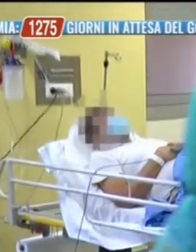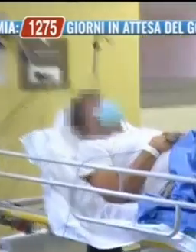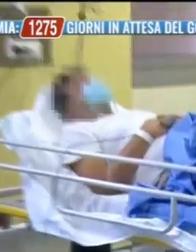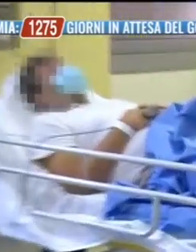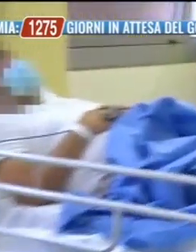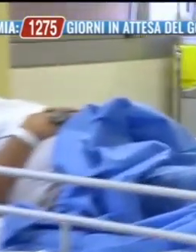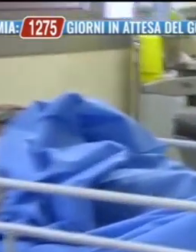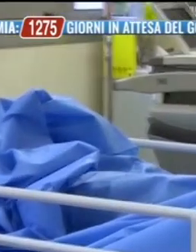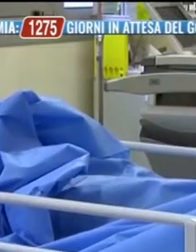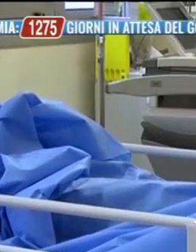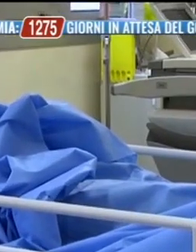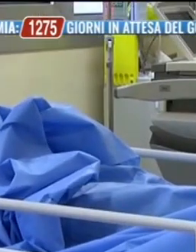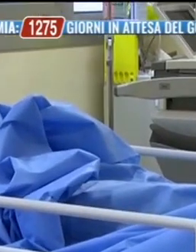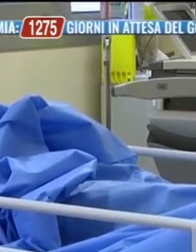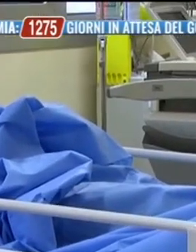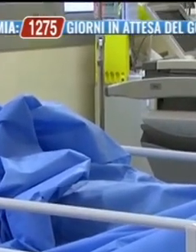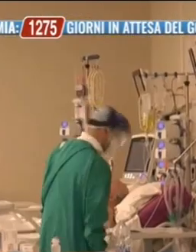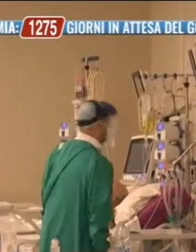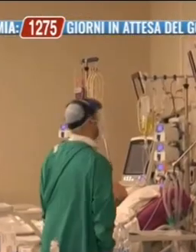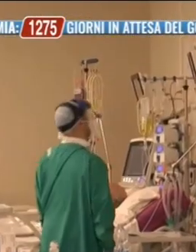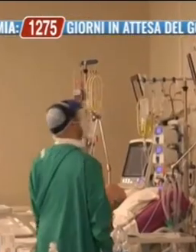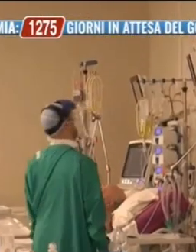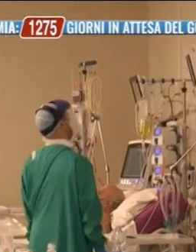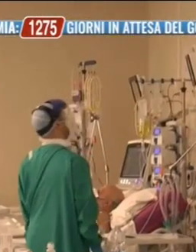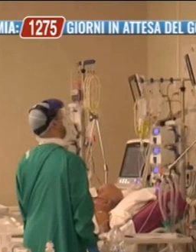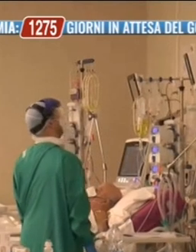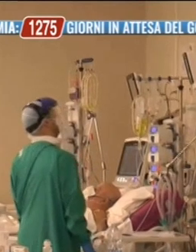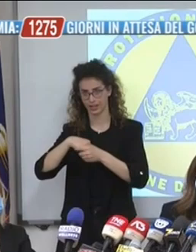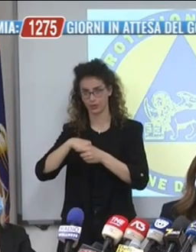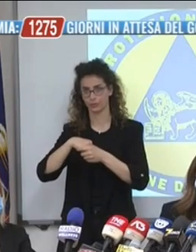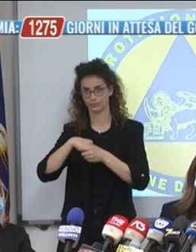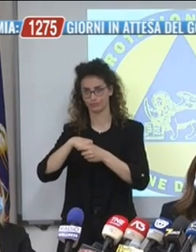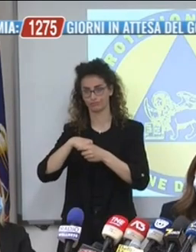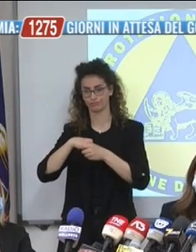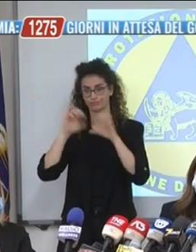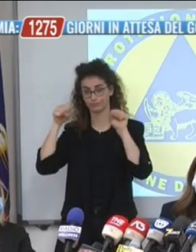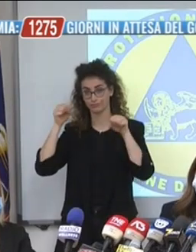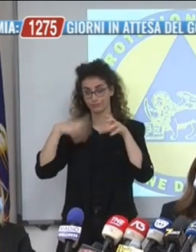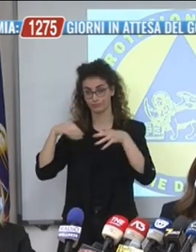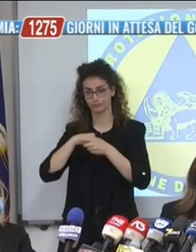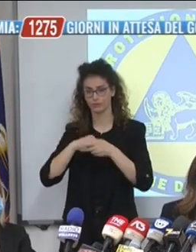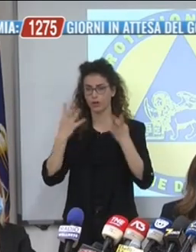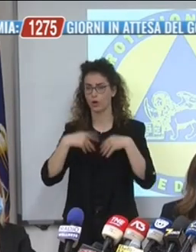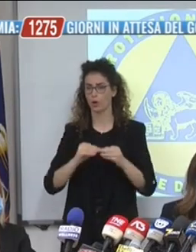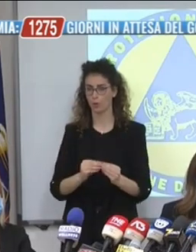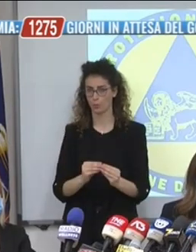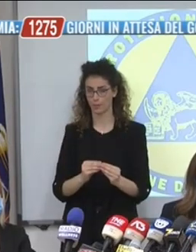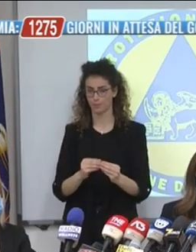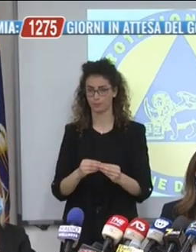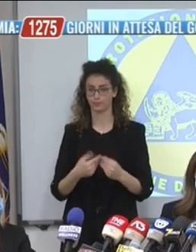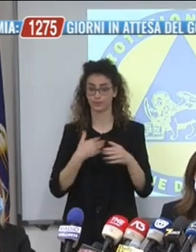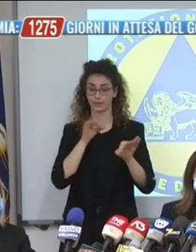di questi 410 420 sono veneti all'interno del veneto siamo organizzati che le terapie vengono